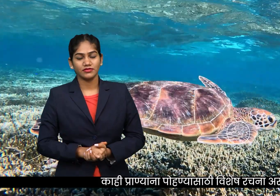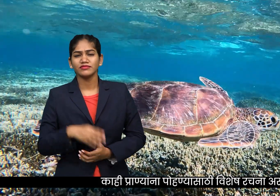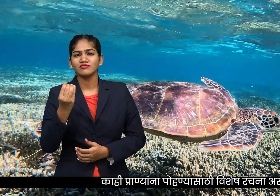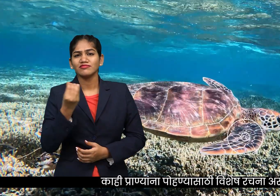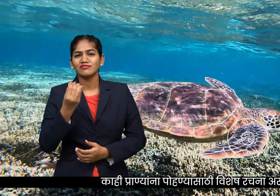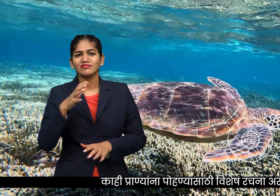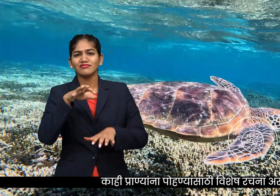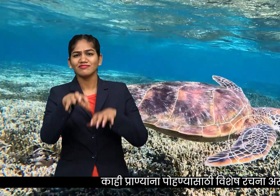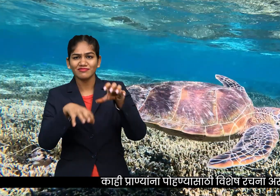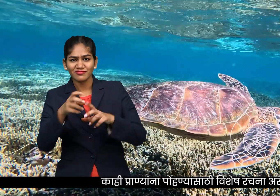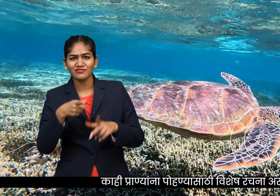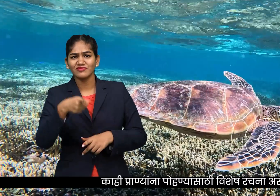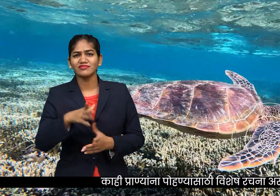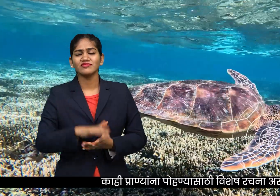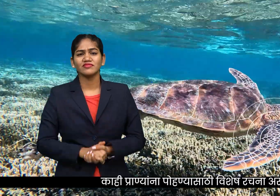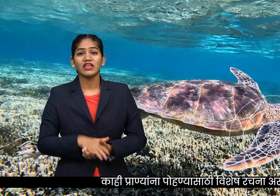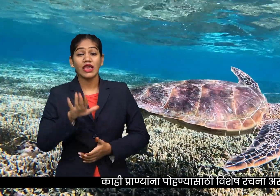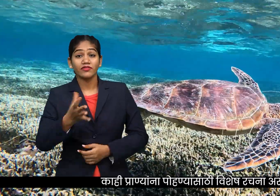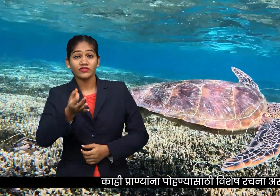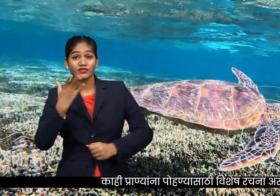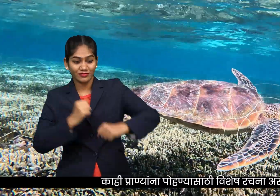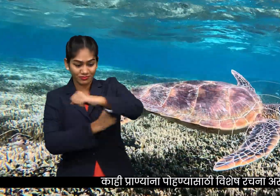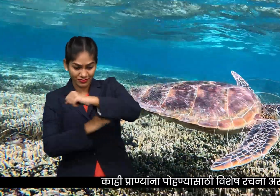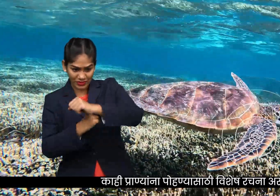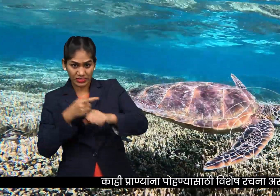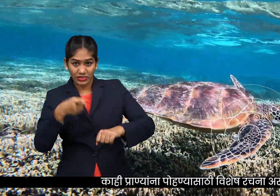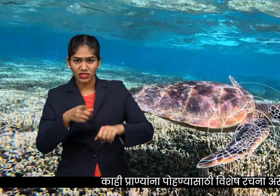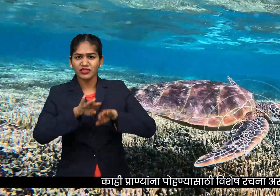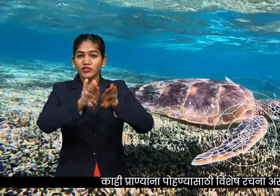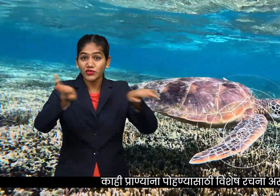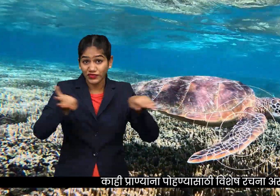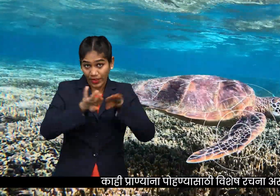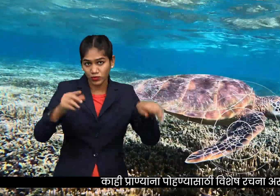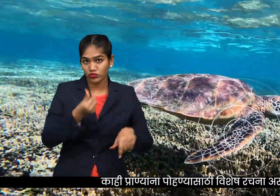प्राण्यांना पोहण्यासाठी विशेष रचना असते,